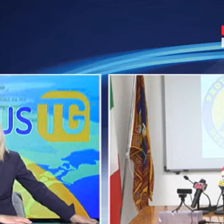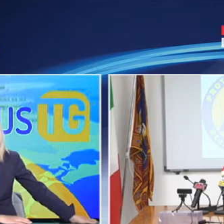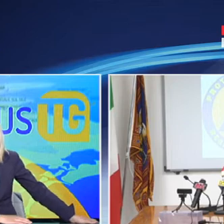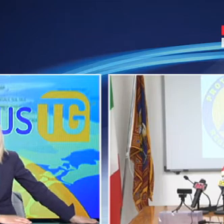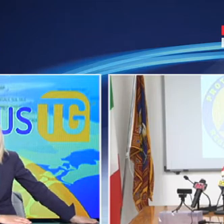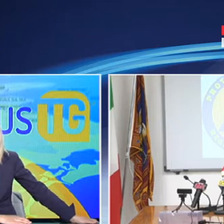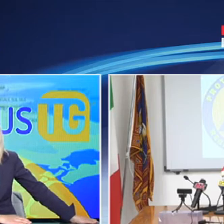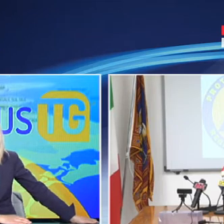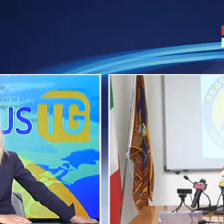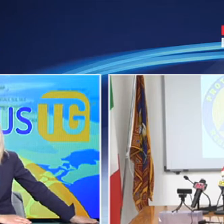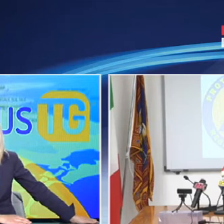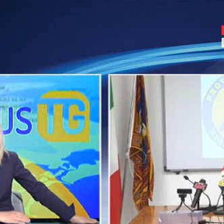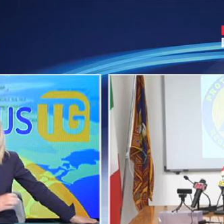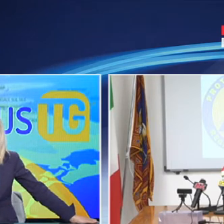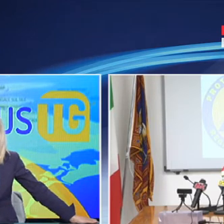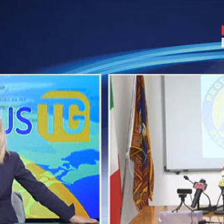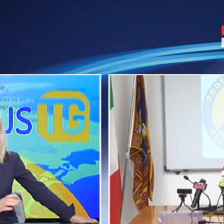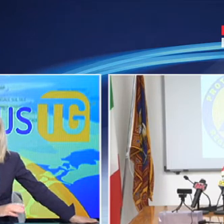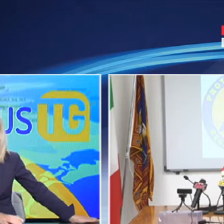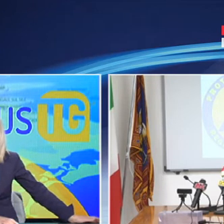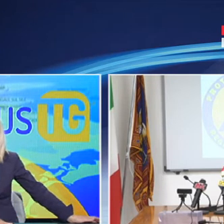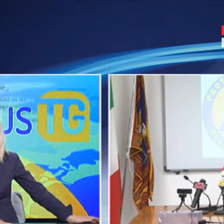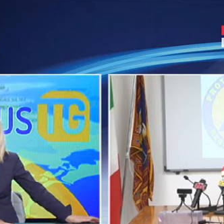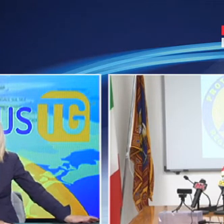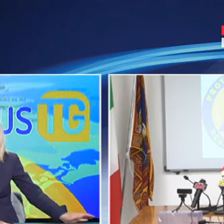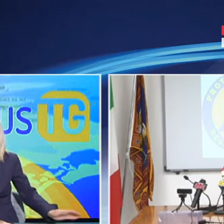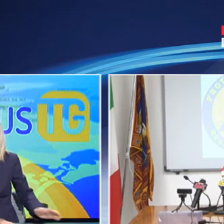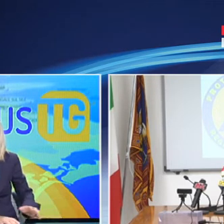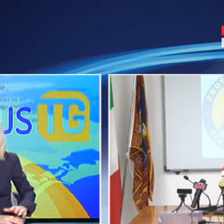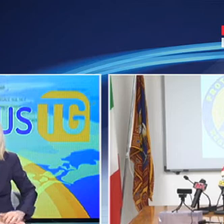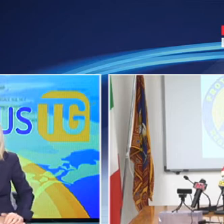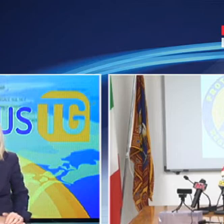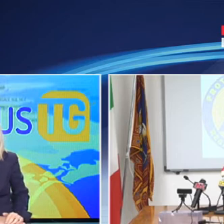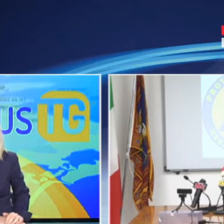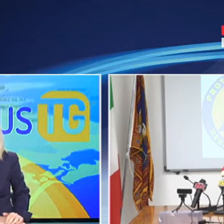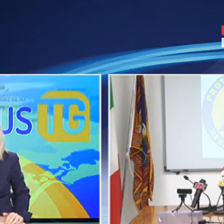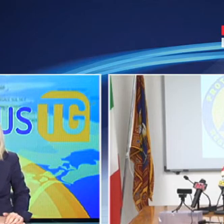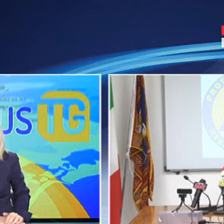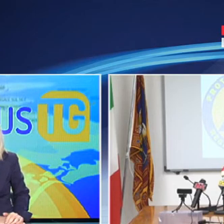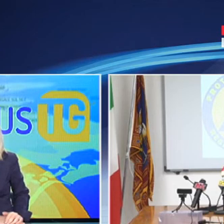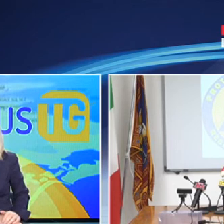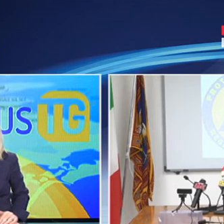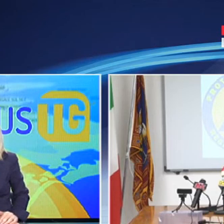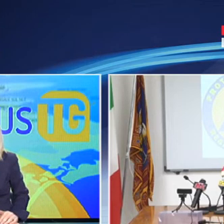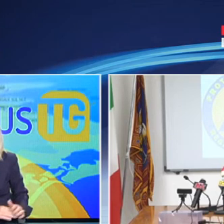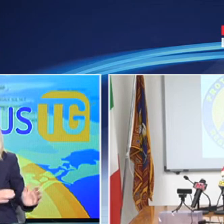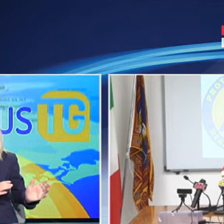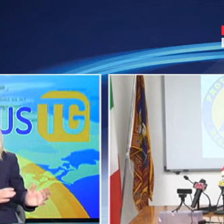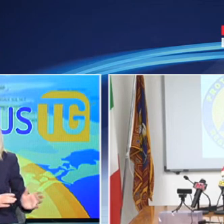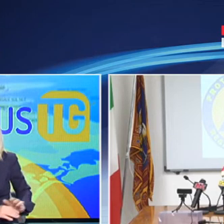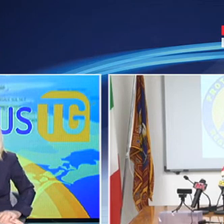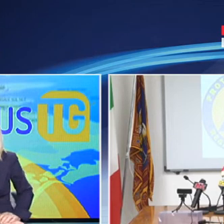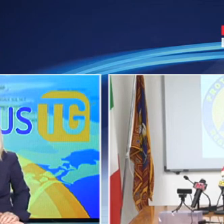grande infrastruttura che collegherà il Vicentino con il Trevigiano, perché è fissata l'apertura del tratto